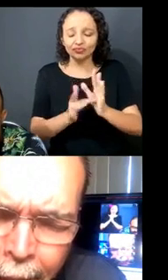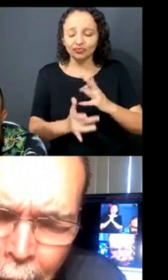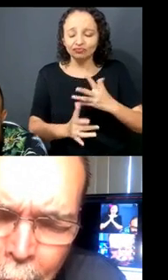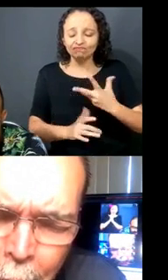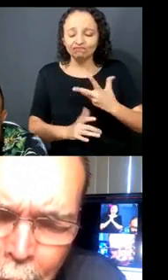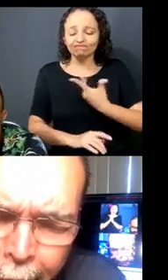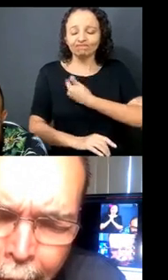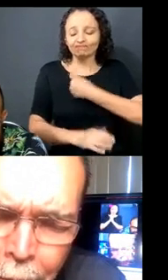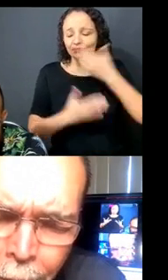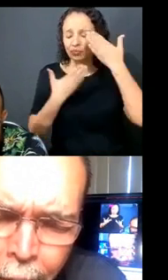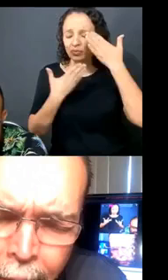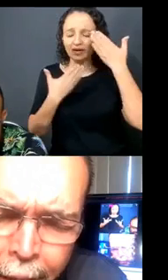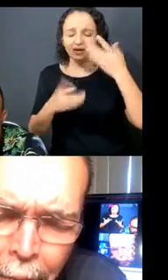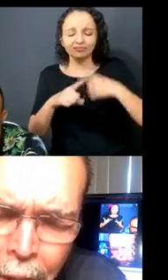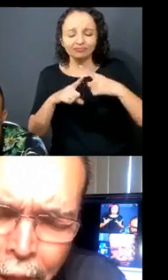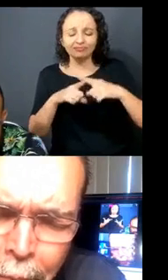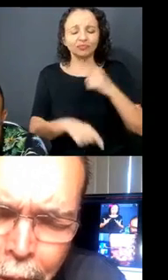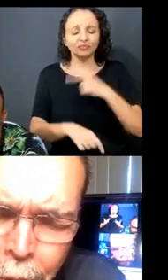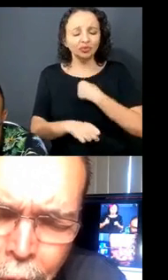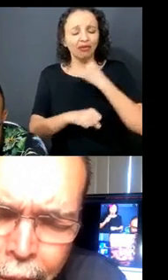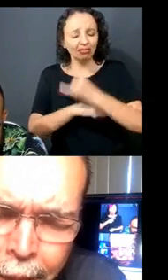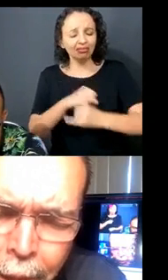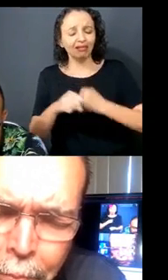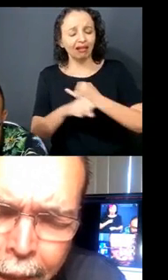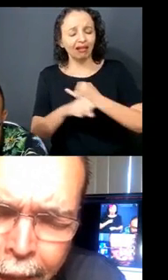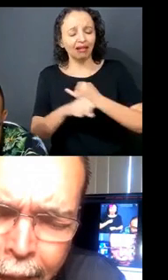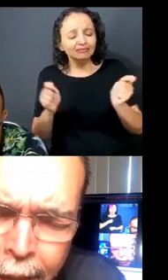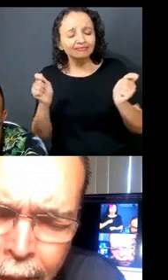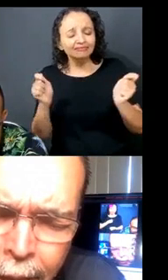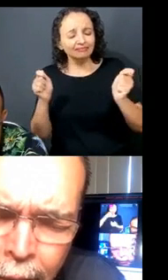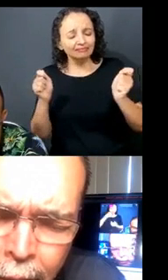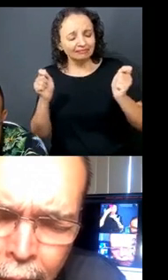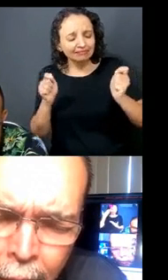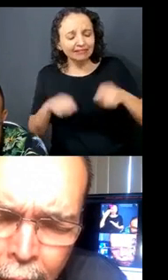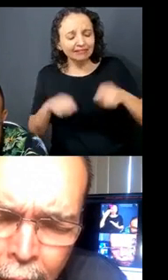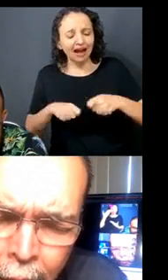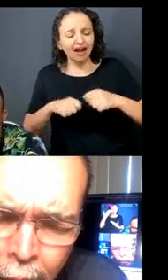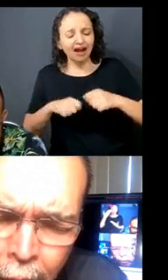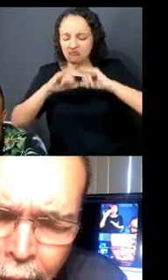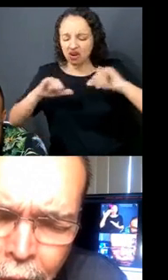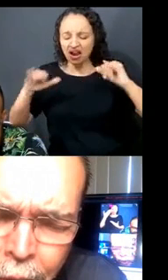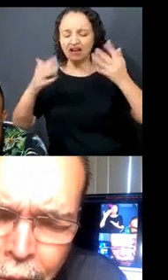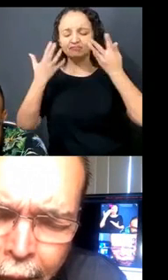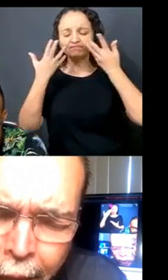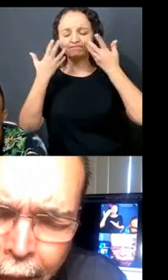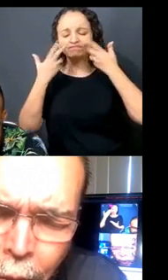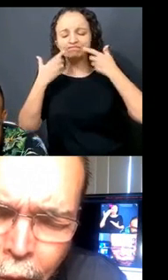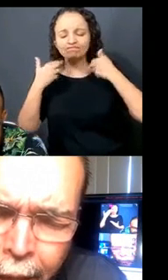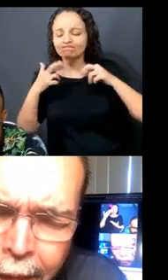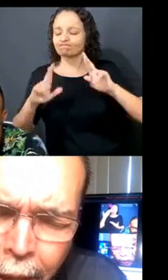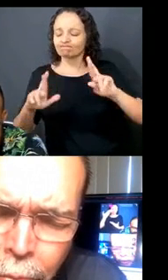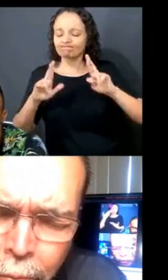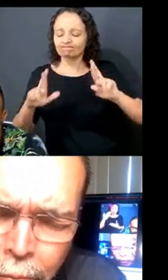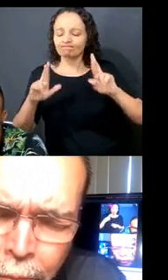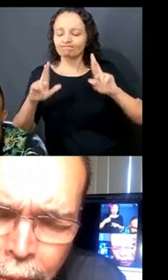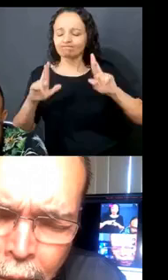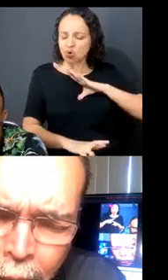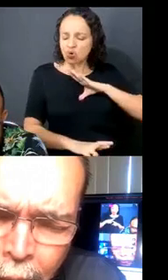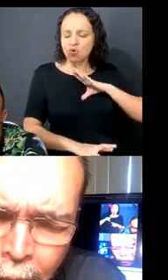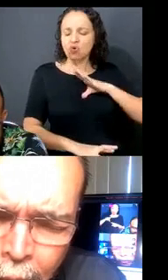ferramenta que temos para transmitir às pessoas esperança ó Deus,